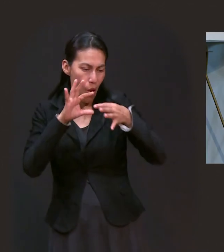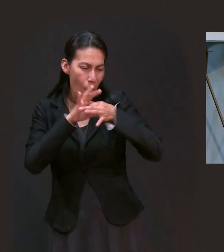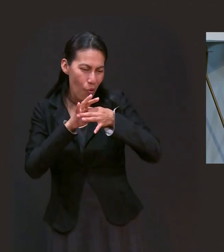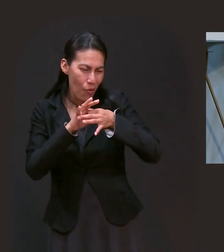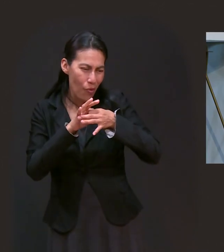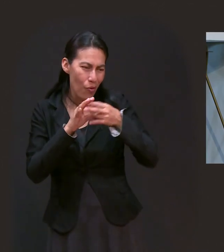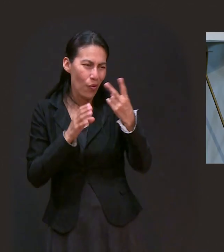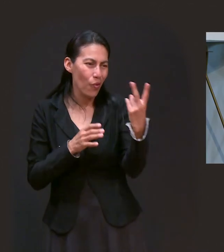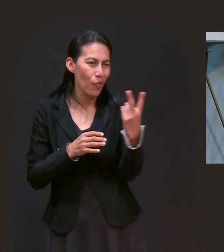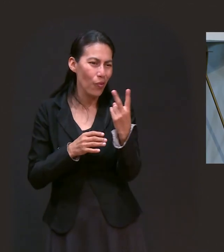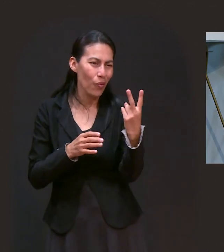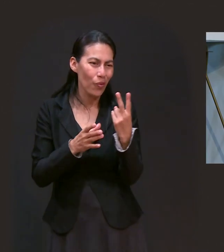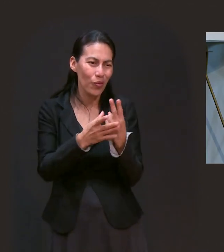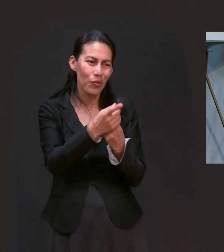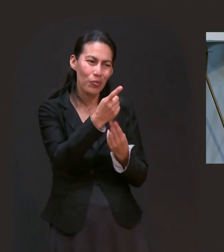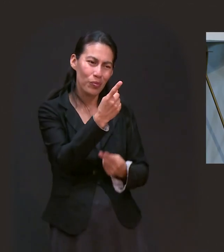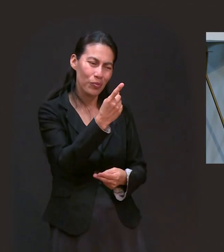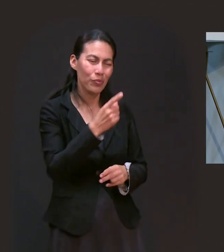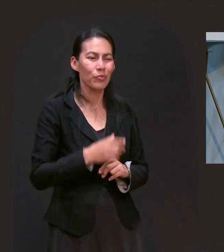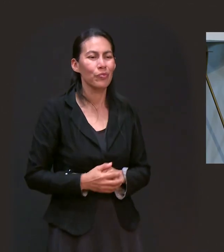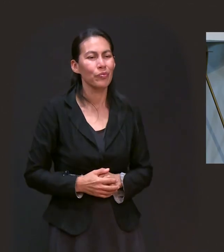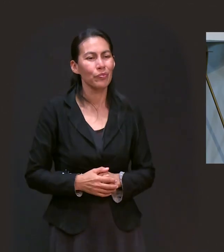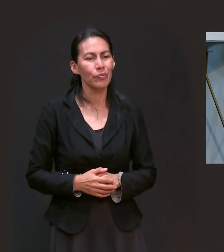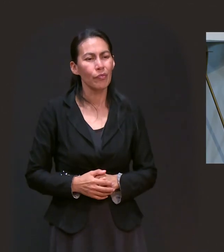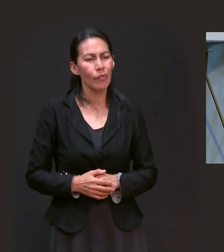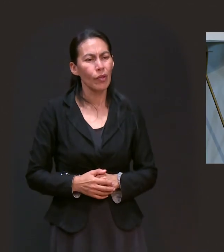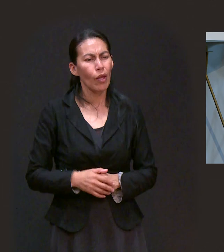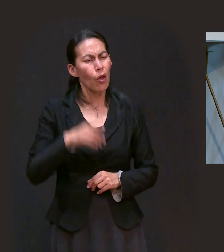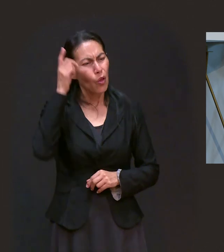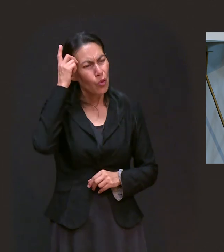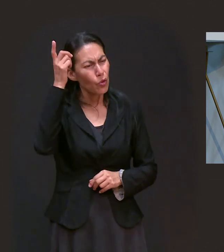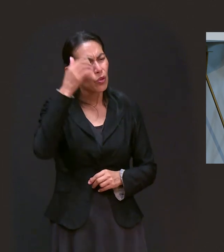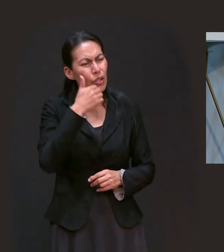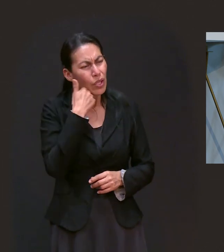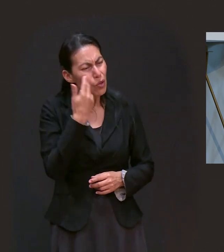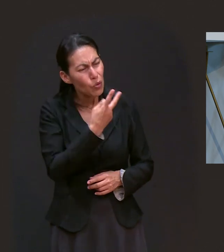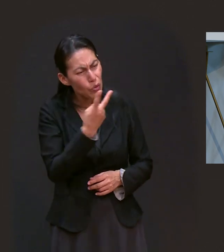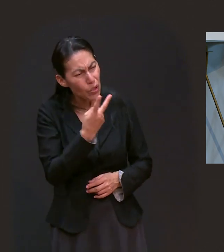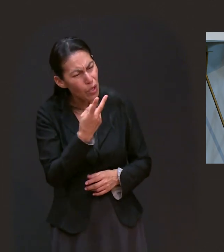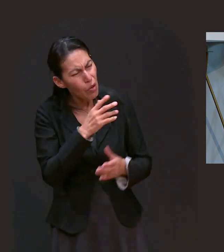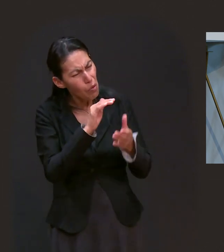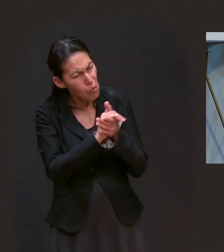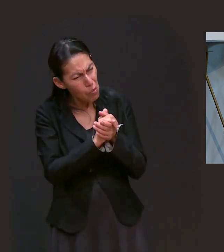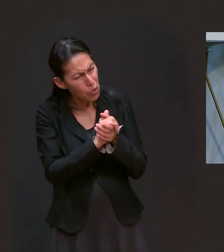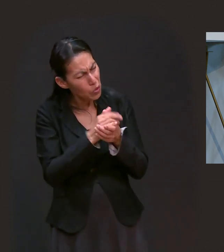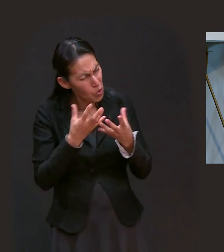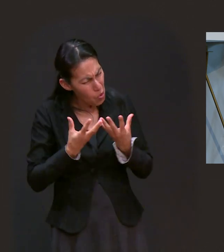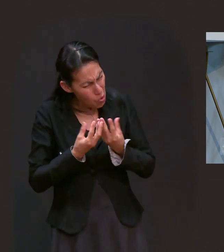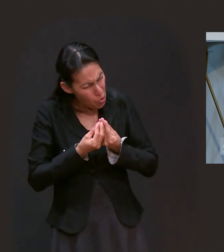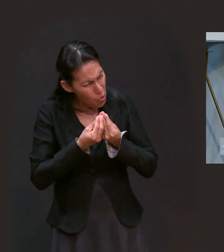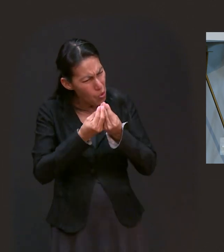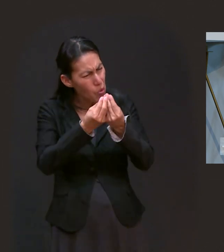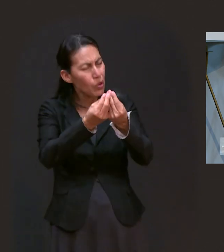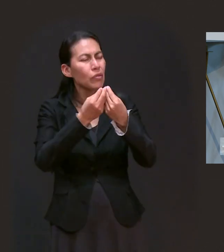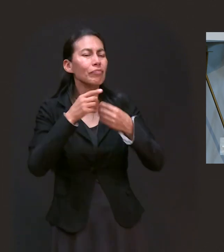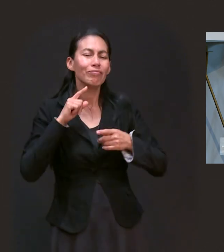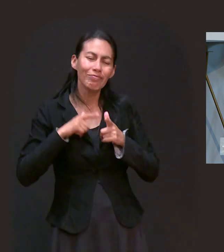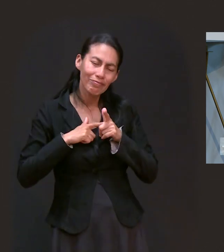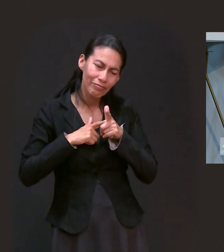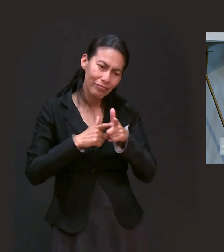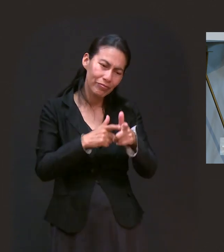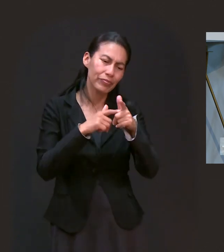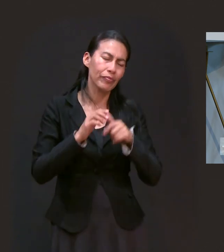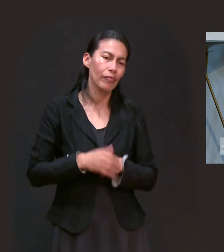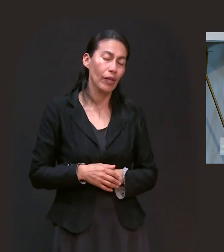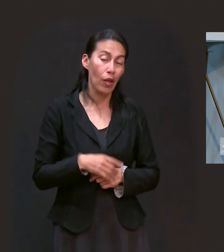corazones y tienen planes para ustedes dos juntos juntos porque así los llamo dios y